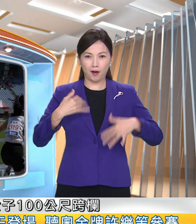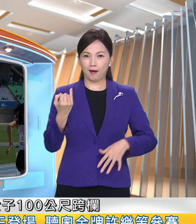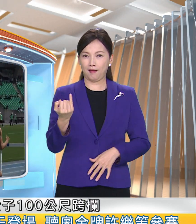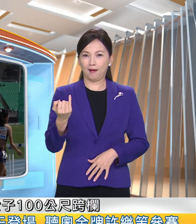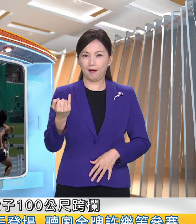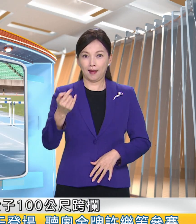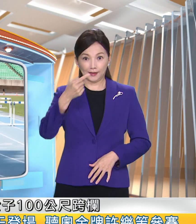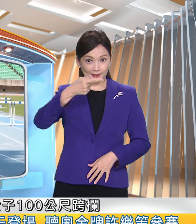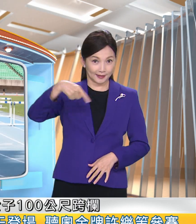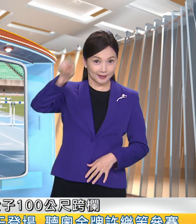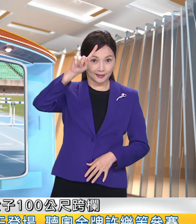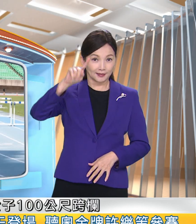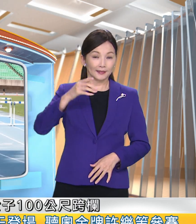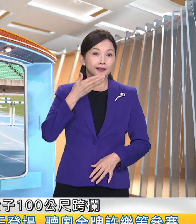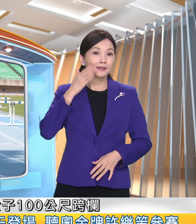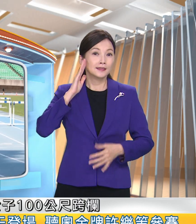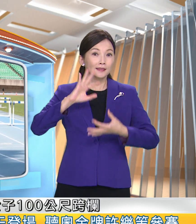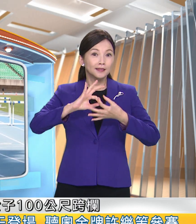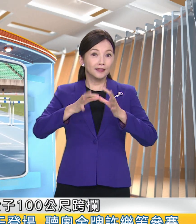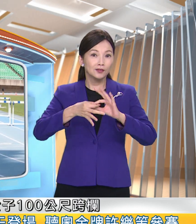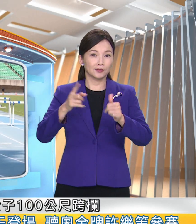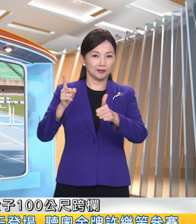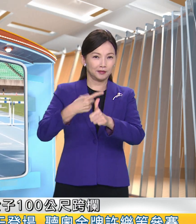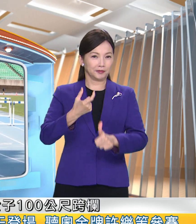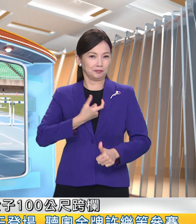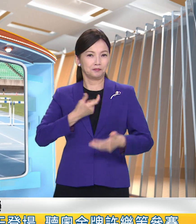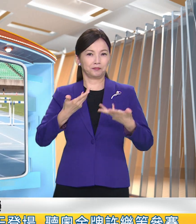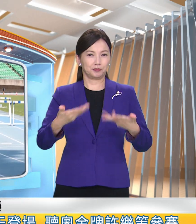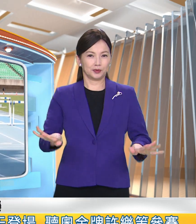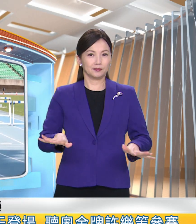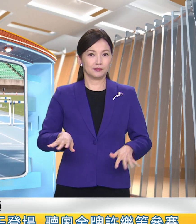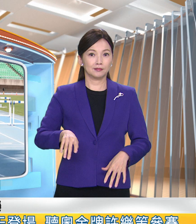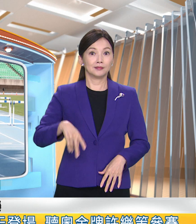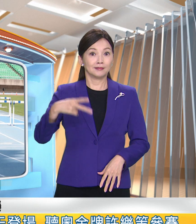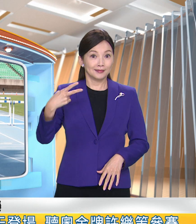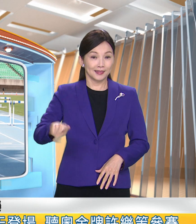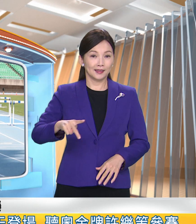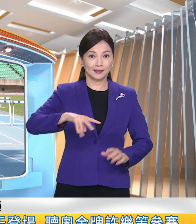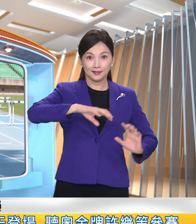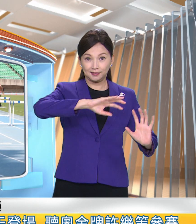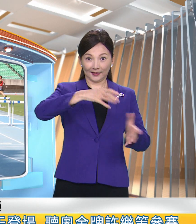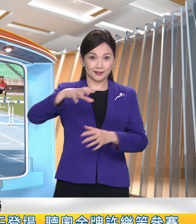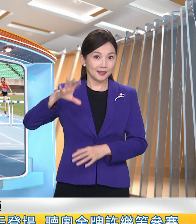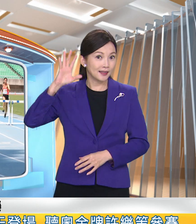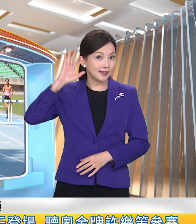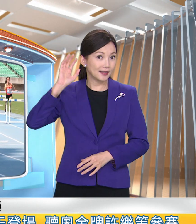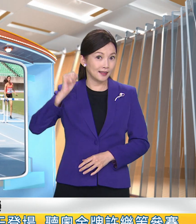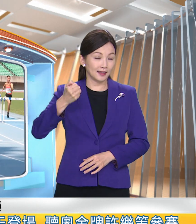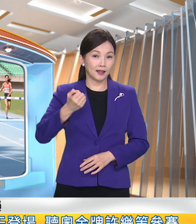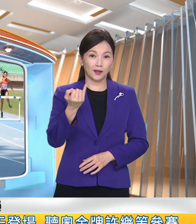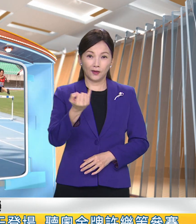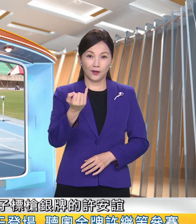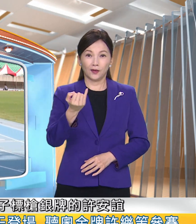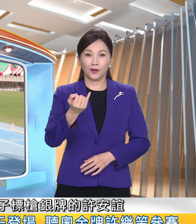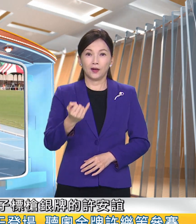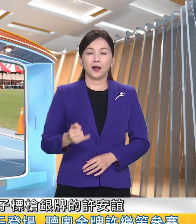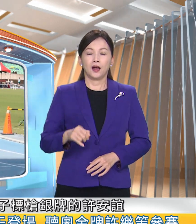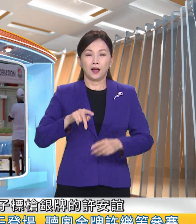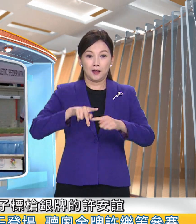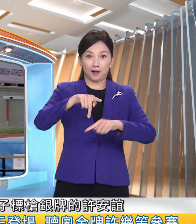界听障女子100公尺跨栏的纪录保持人许乐，还有三届听障奥